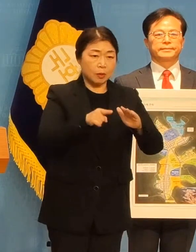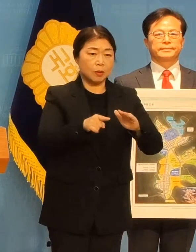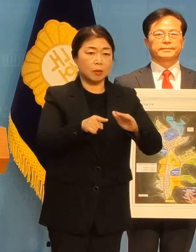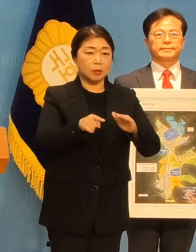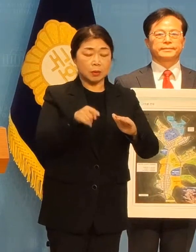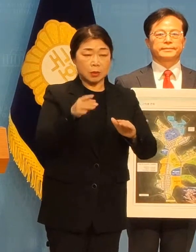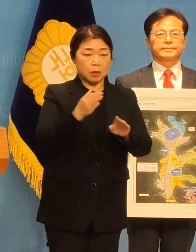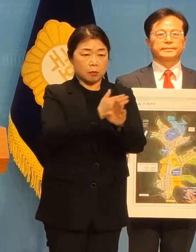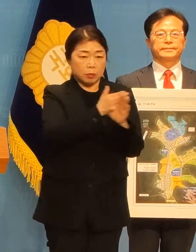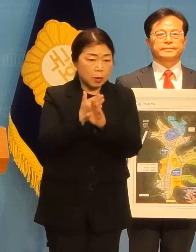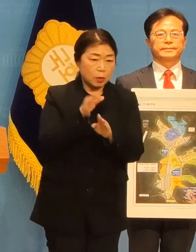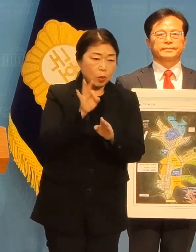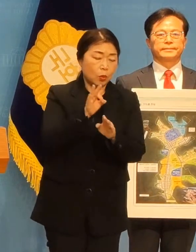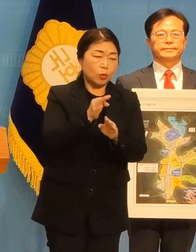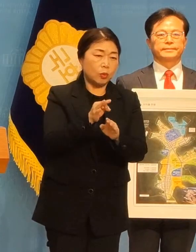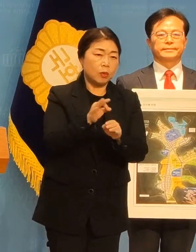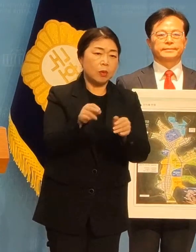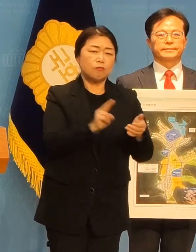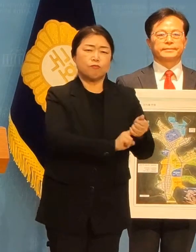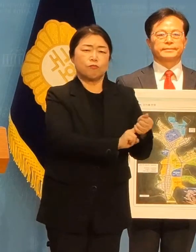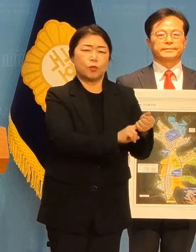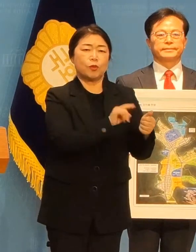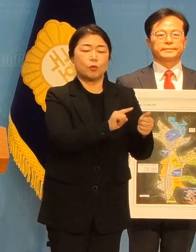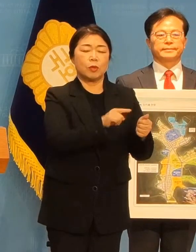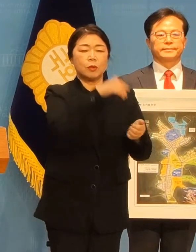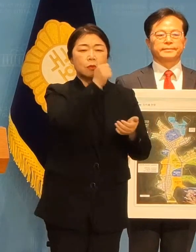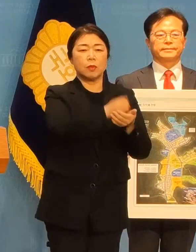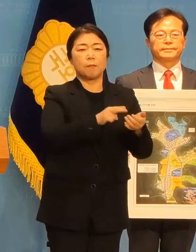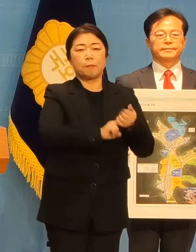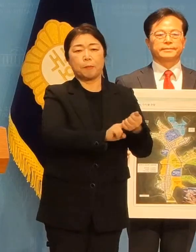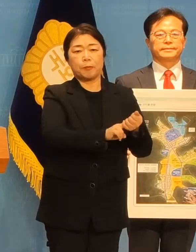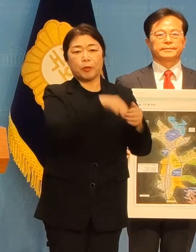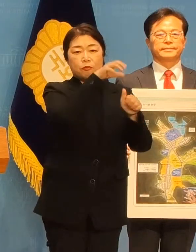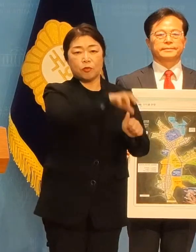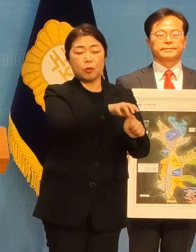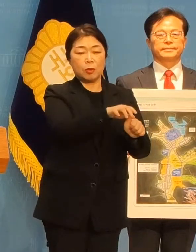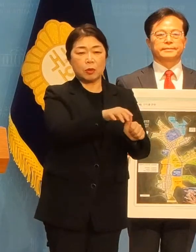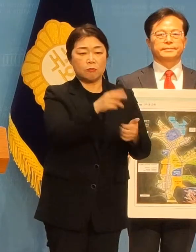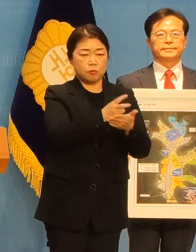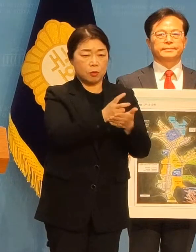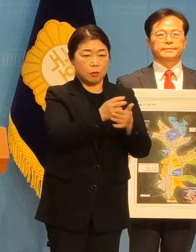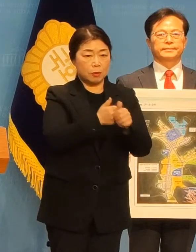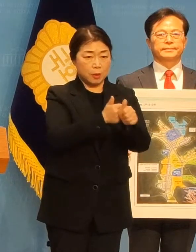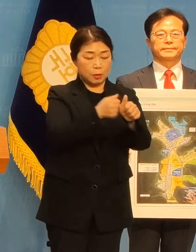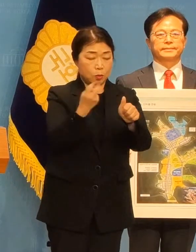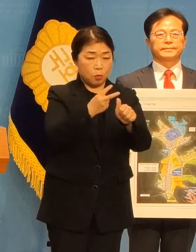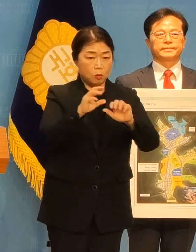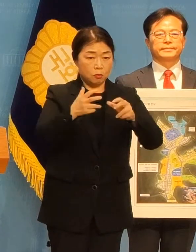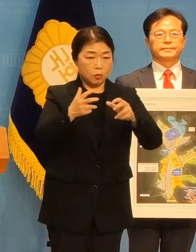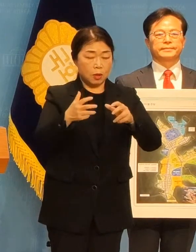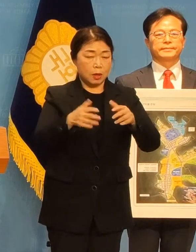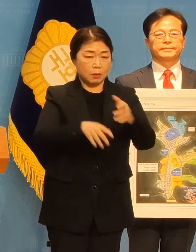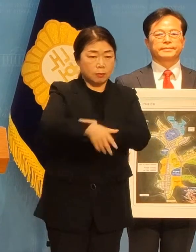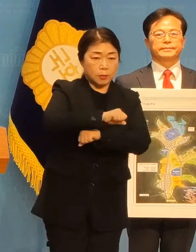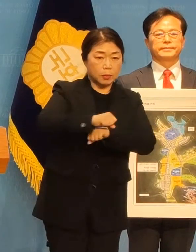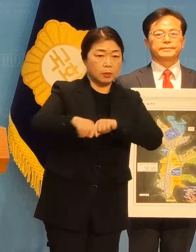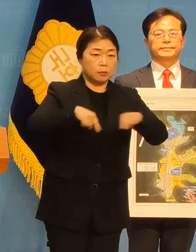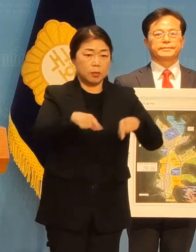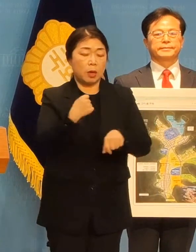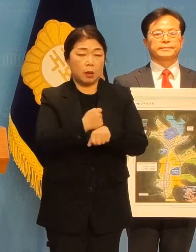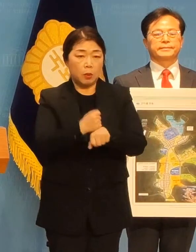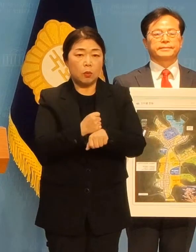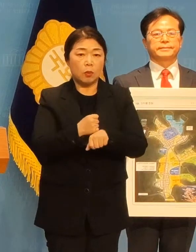세탁하여 숨겨 놓은 범죄 수익 추정, 규정 및 국가의 적극적 민사